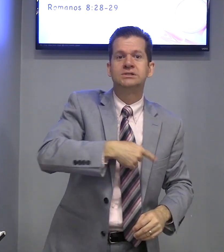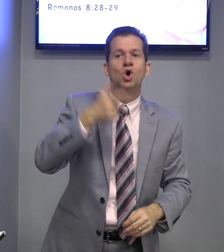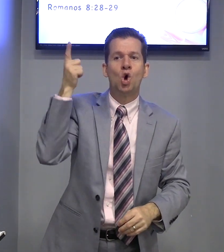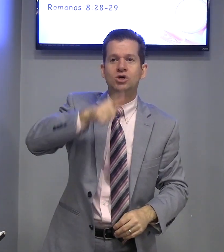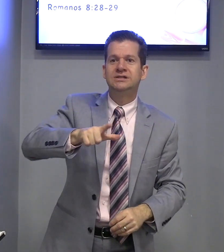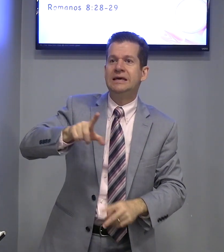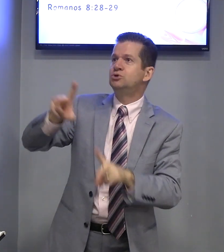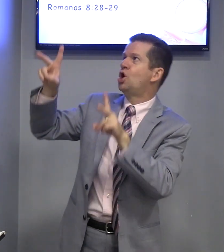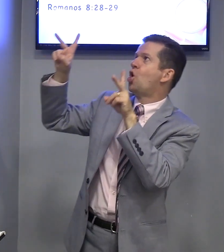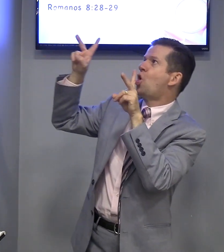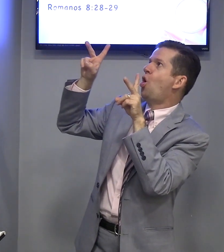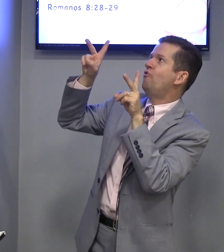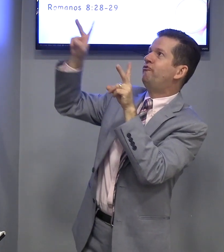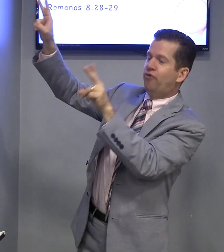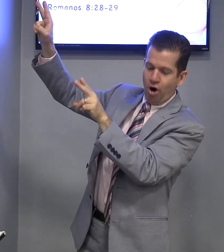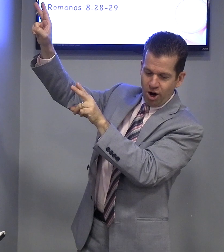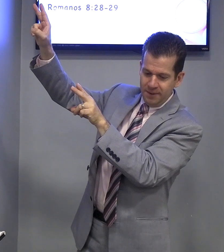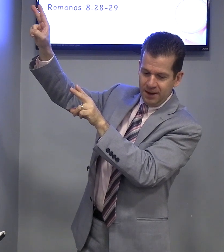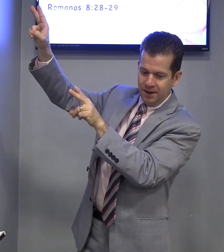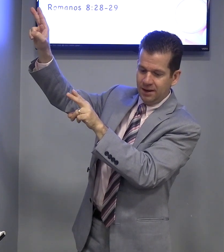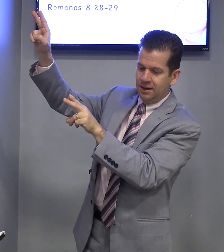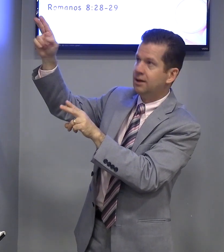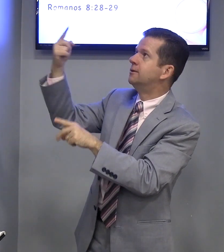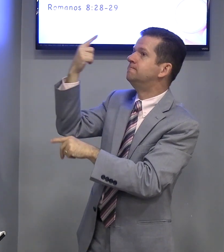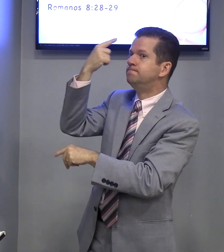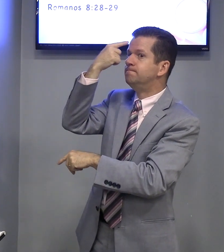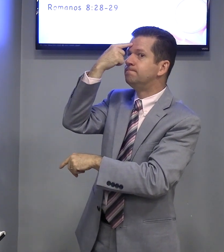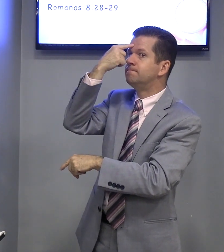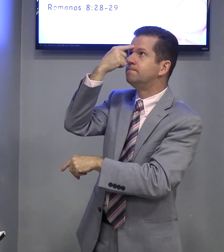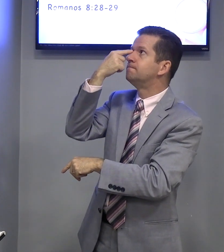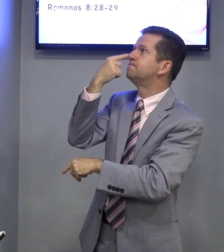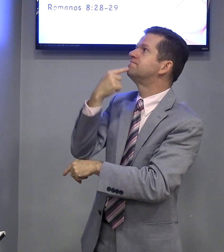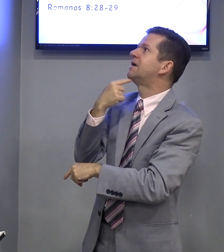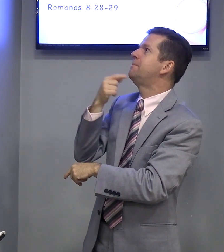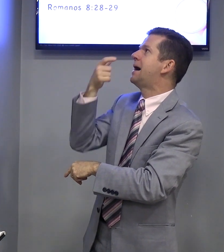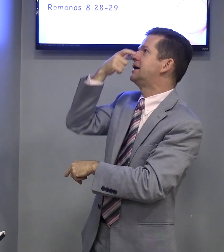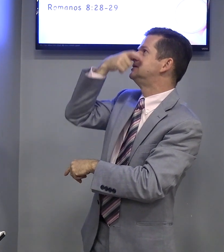conseguirmos conforme a imagem.